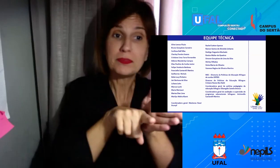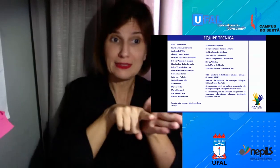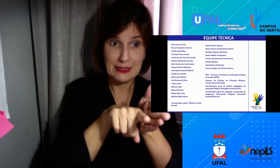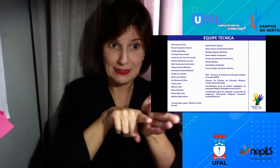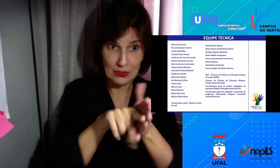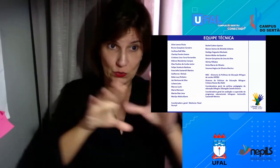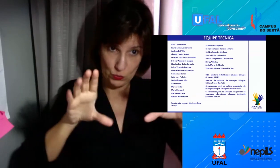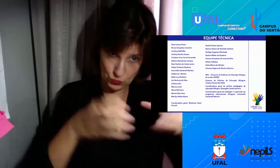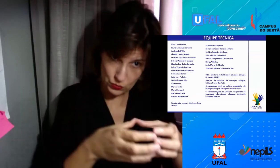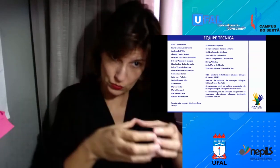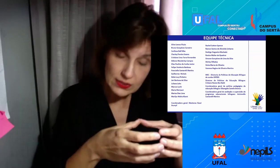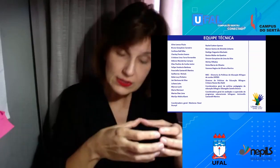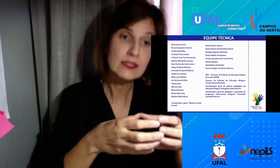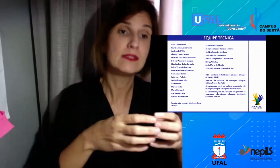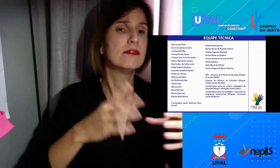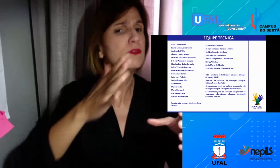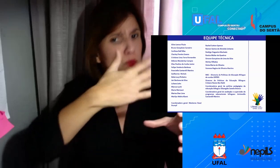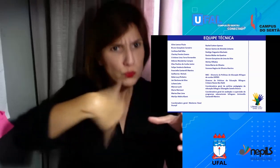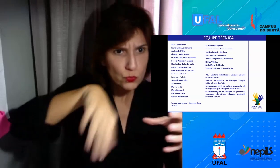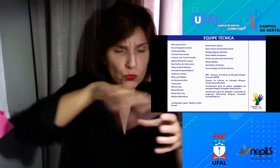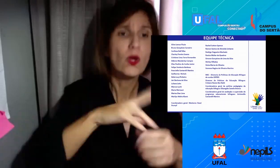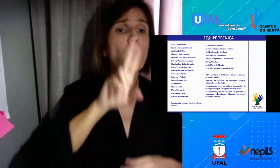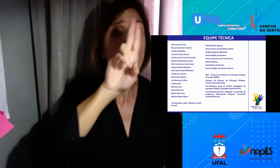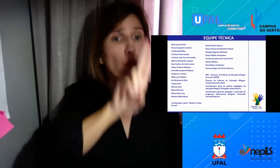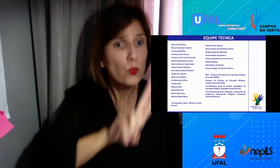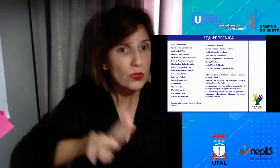nomes, são 26 professores